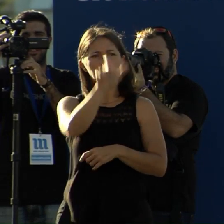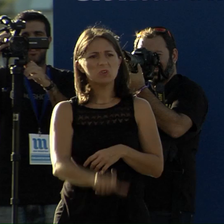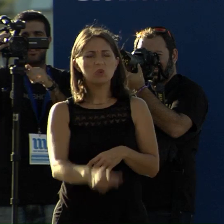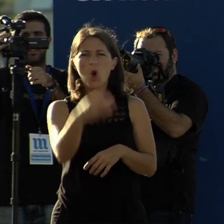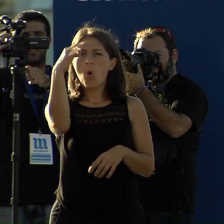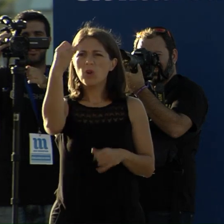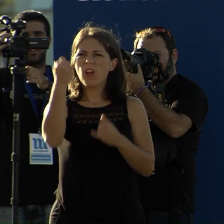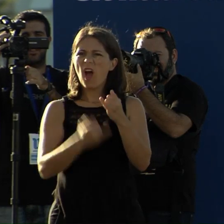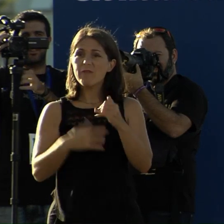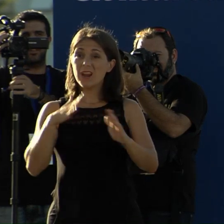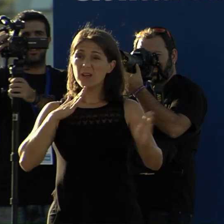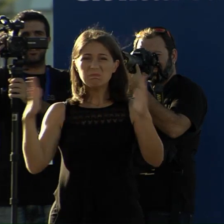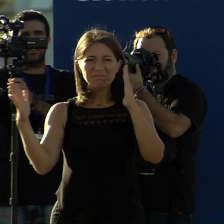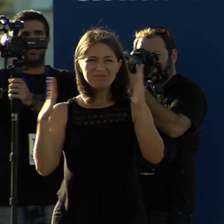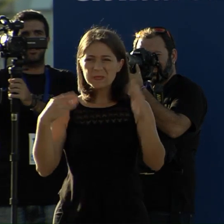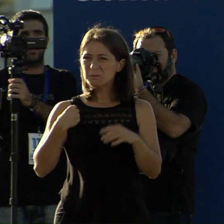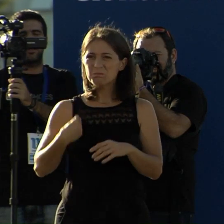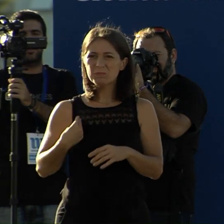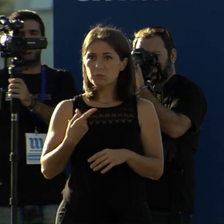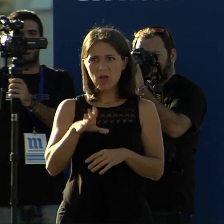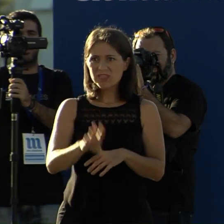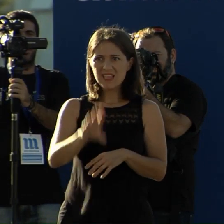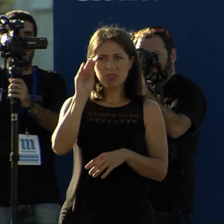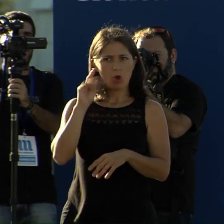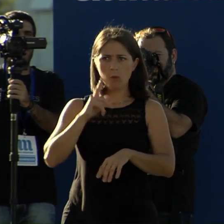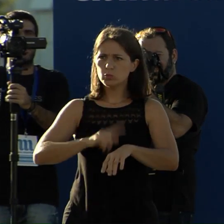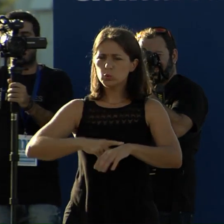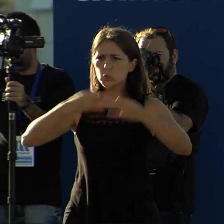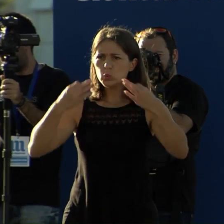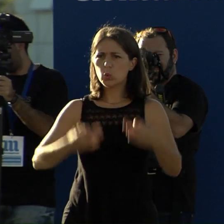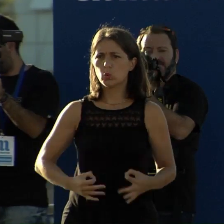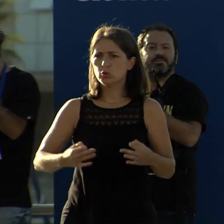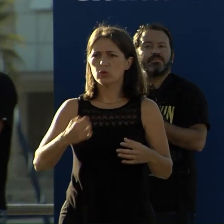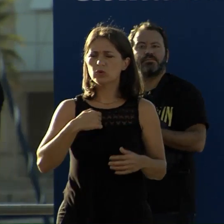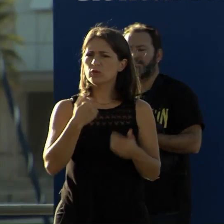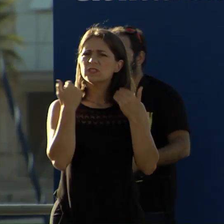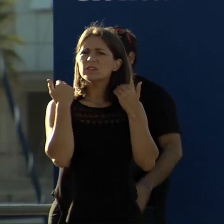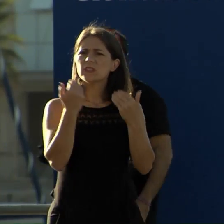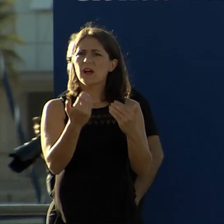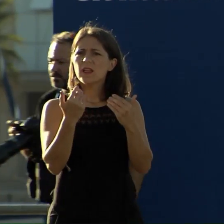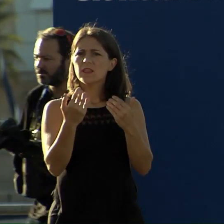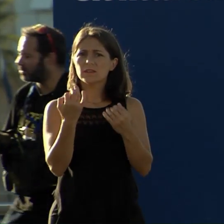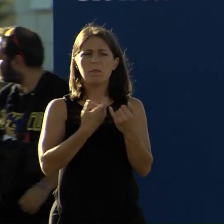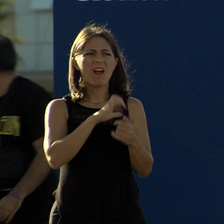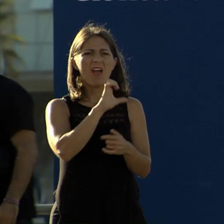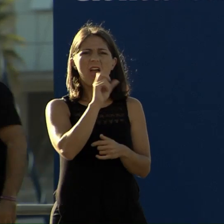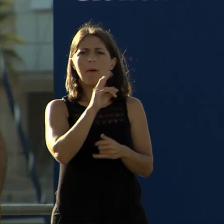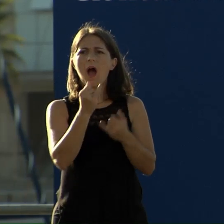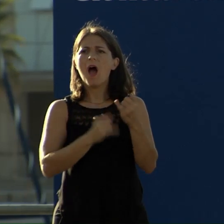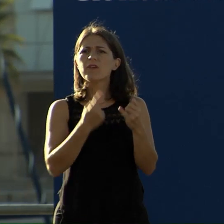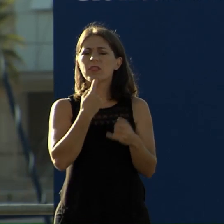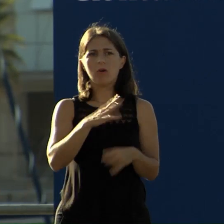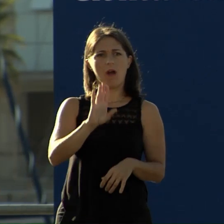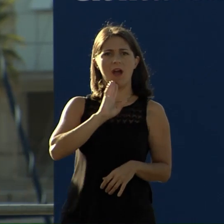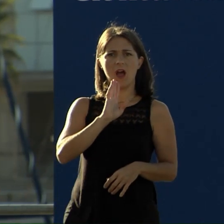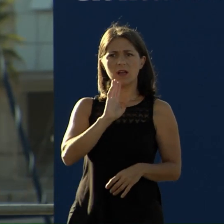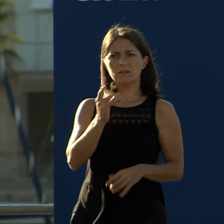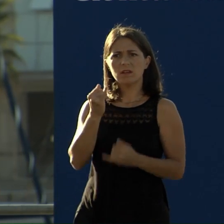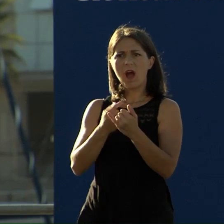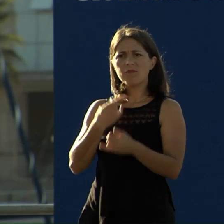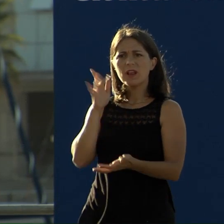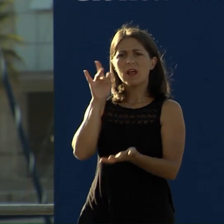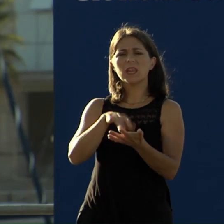que entendió eso en el momento preciso en el que había que entenderlo. Quiero dar las gracias también a Eva por esa referencia tan valiente que ha